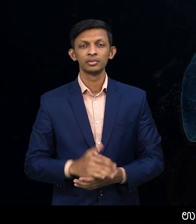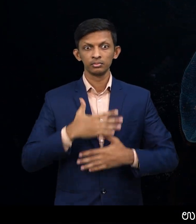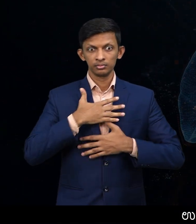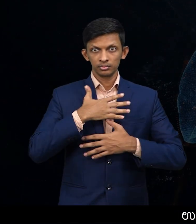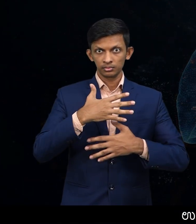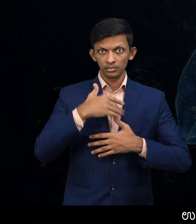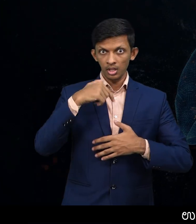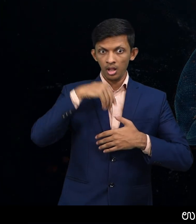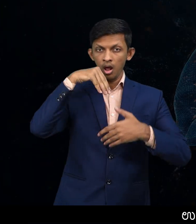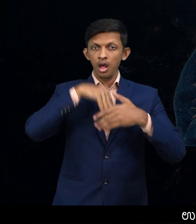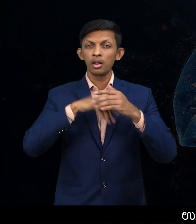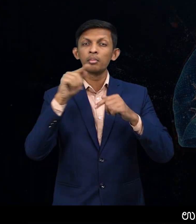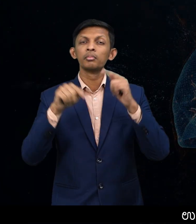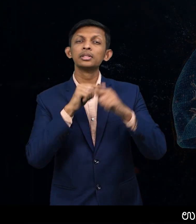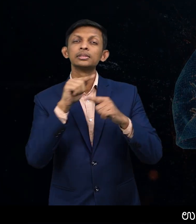ಉಸಿರಾಟದ ದರ,